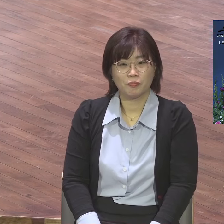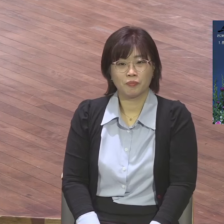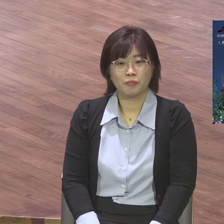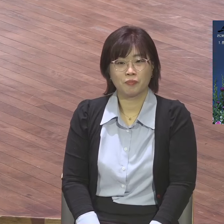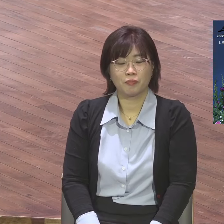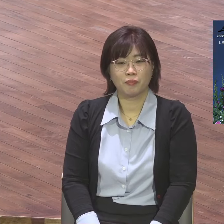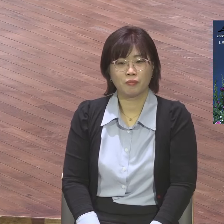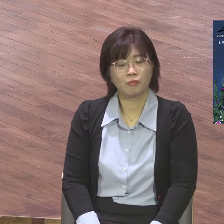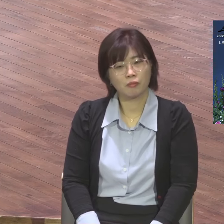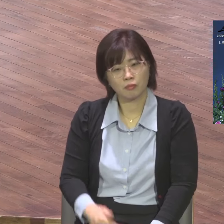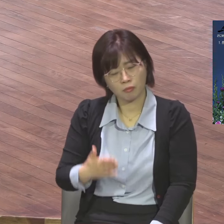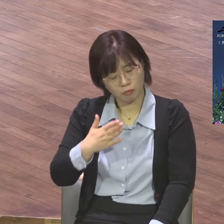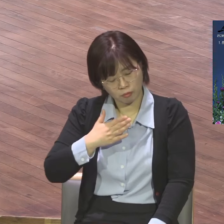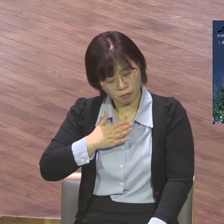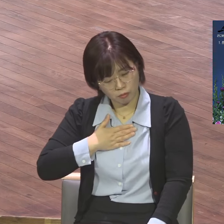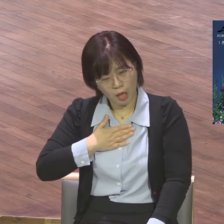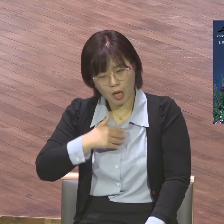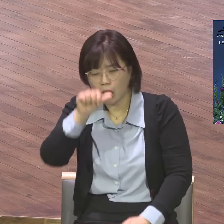잘못된 길